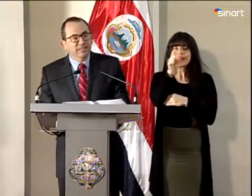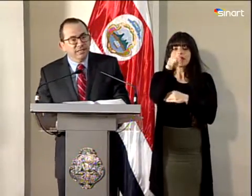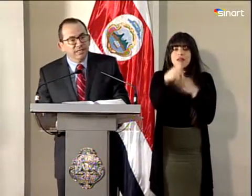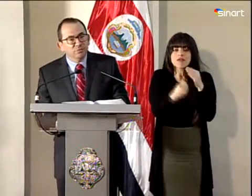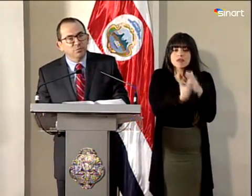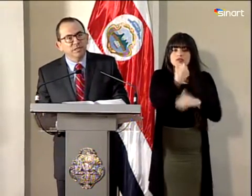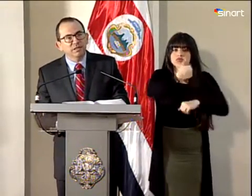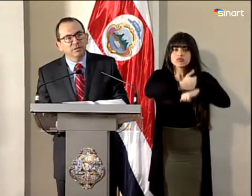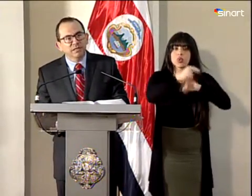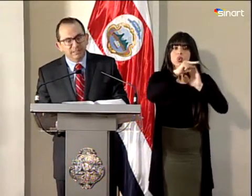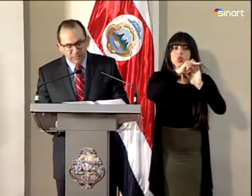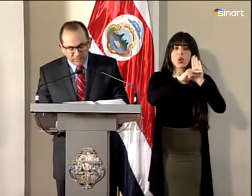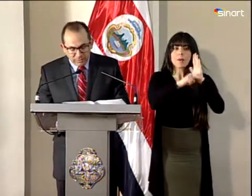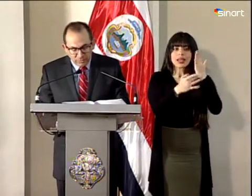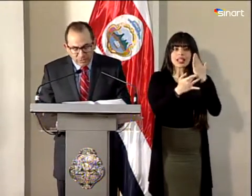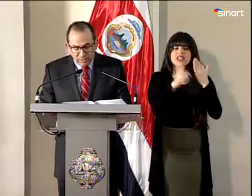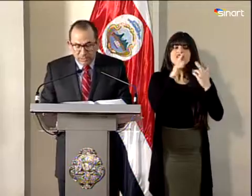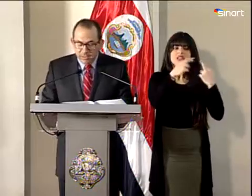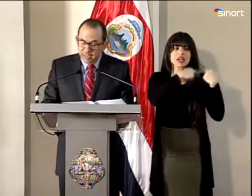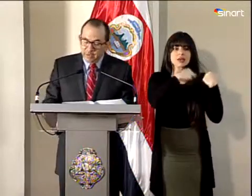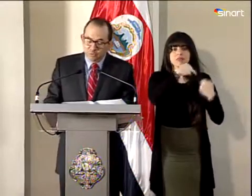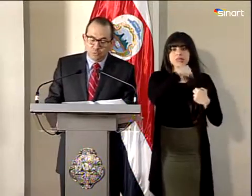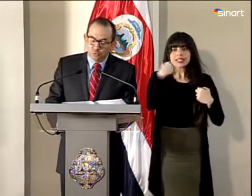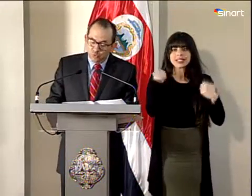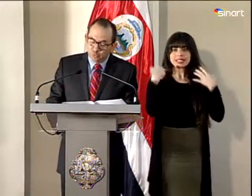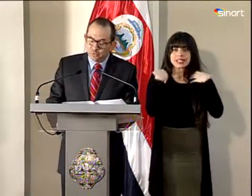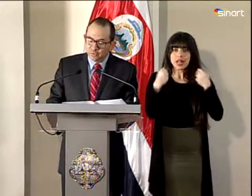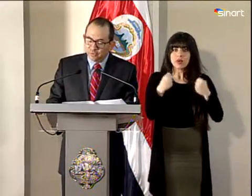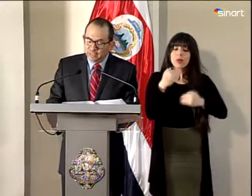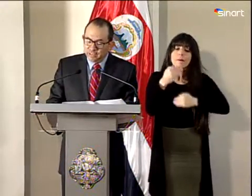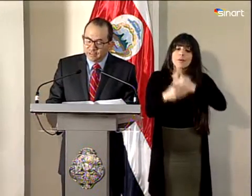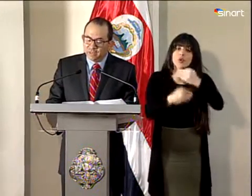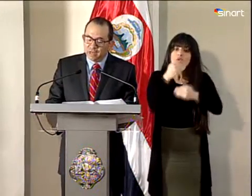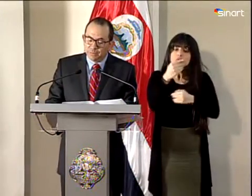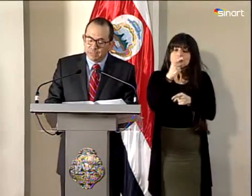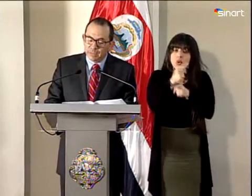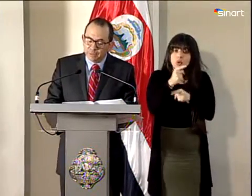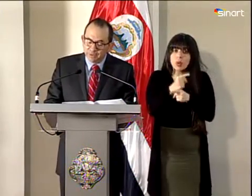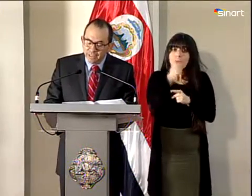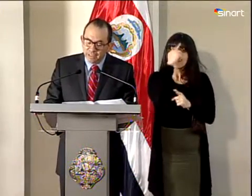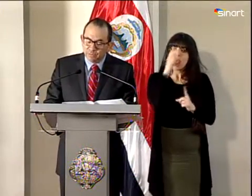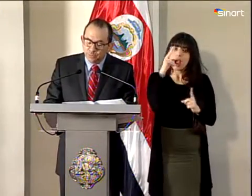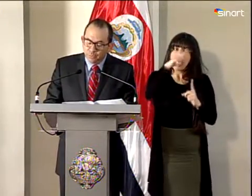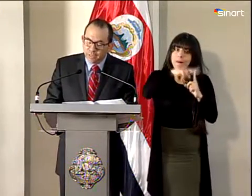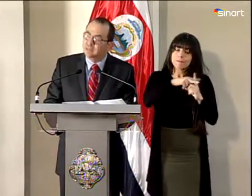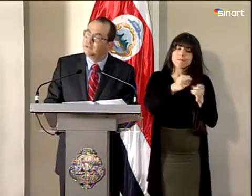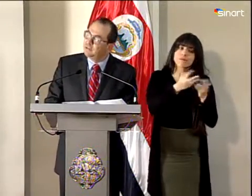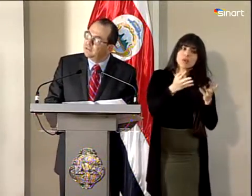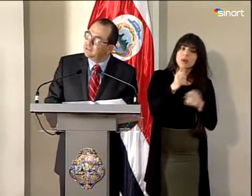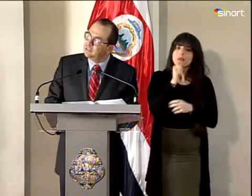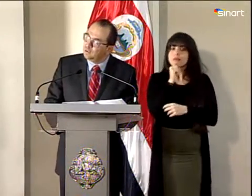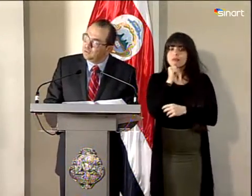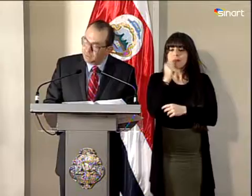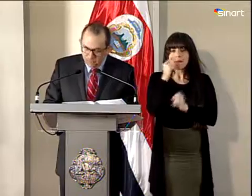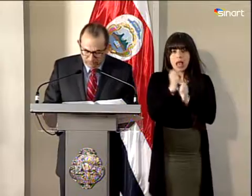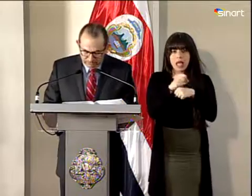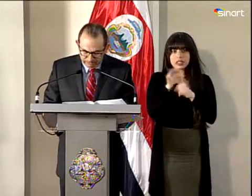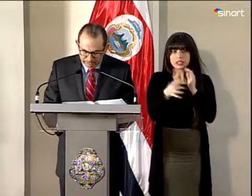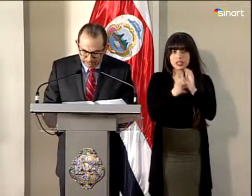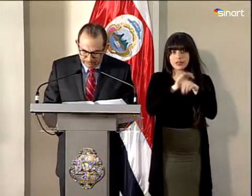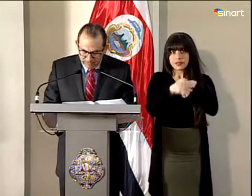normas técnicas por parte del Ministerio de Salud y los protocolos correspondientes para la práctica privada y pública de la fertilización in